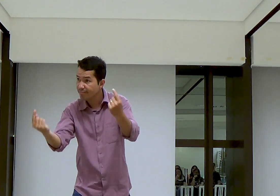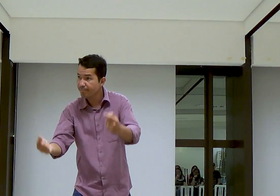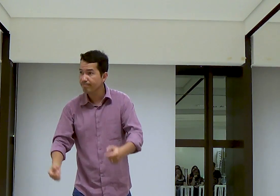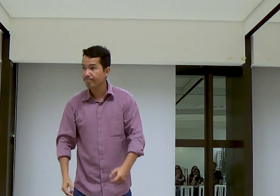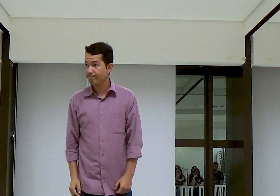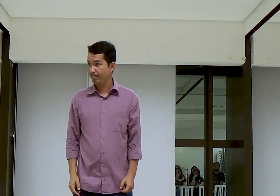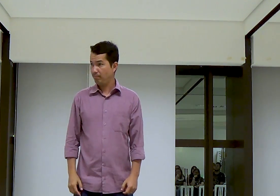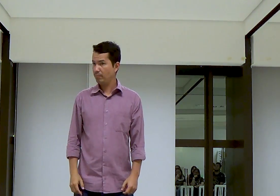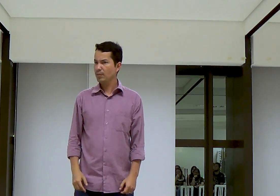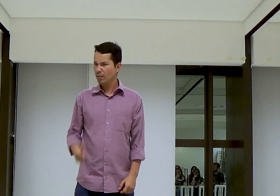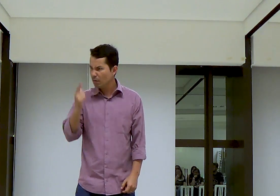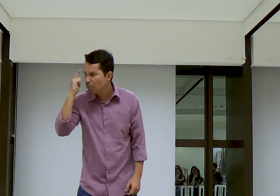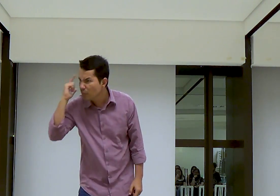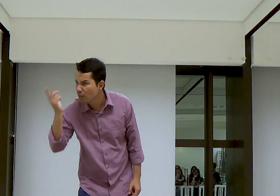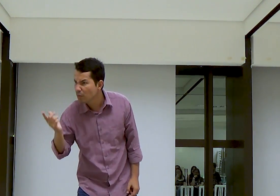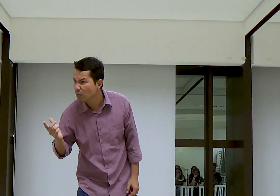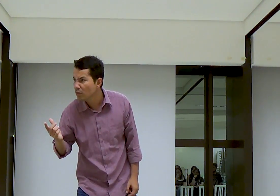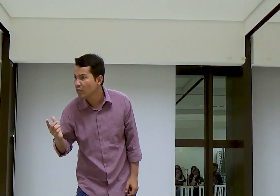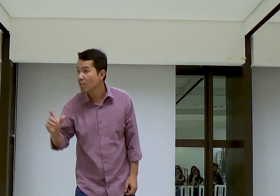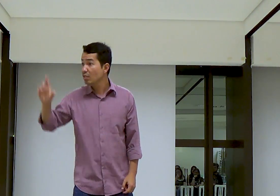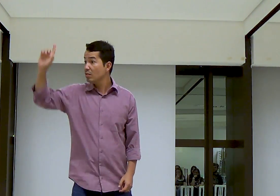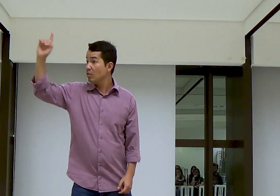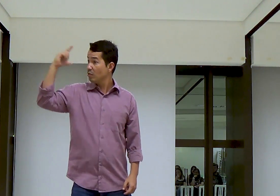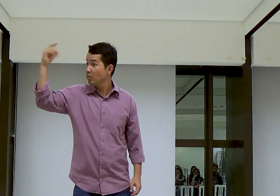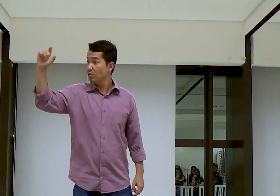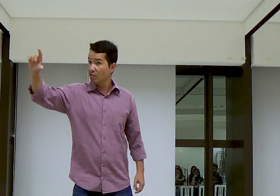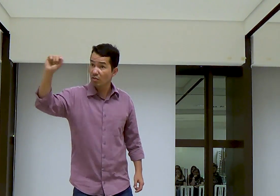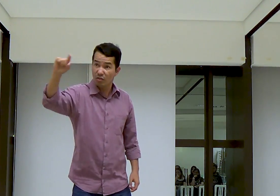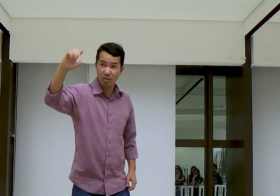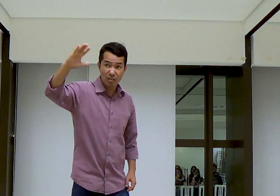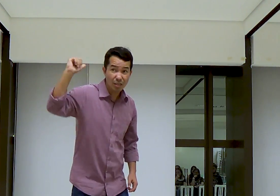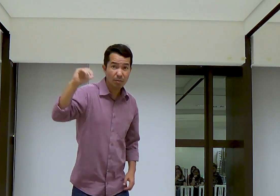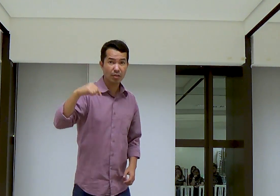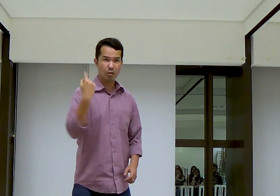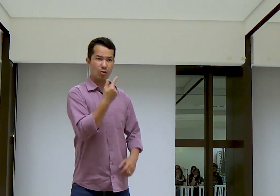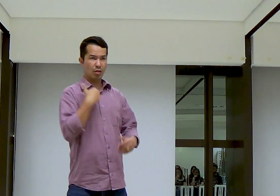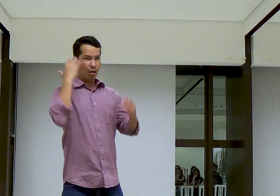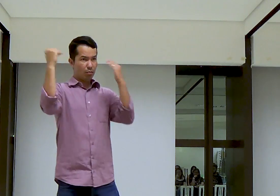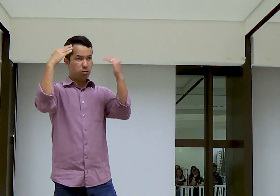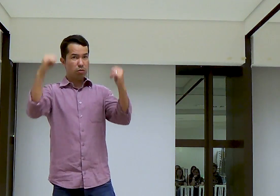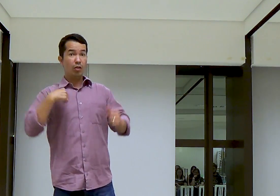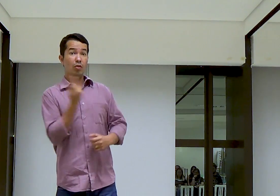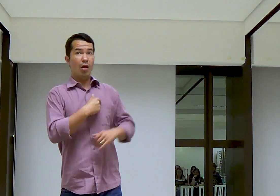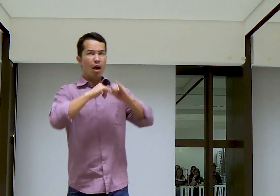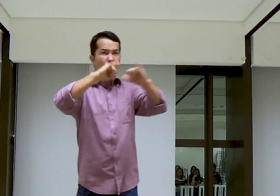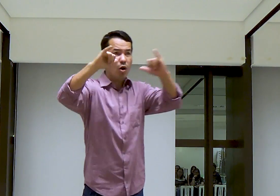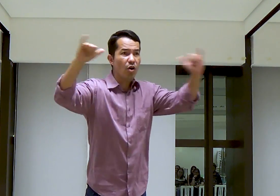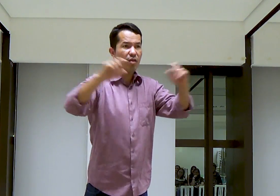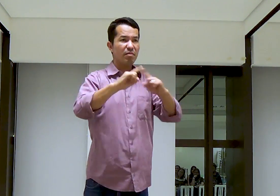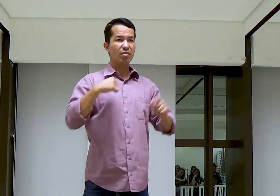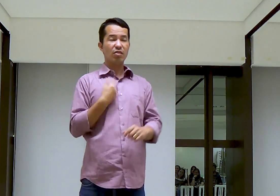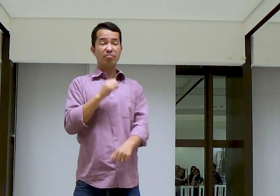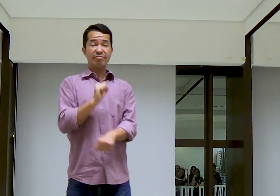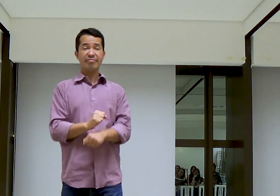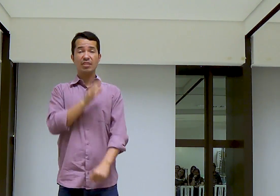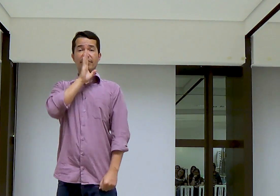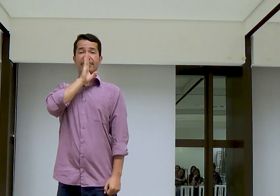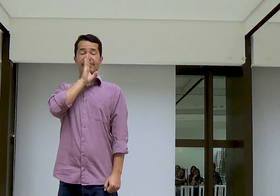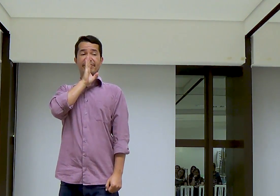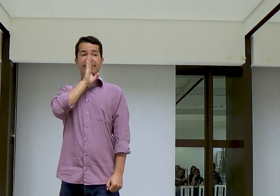pessoas, algumas poucas. Entende? Deus escolheu você, Deus chamou a gente para